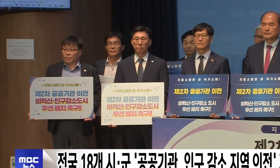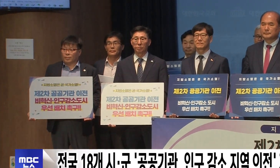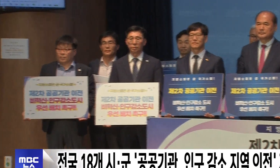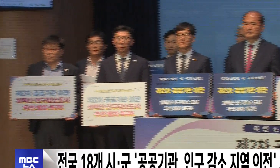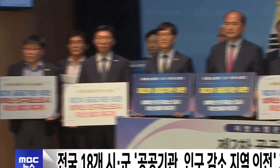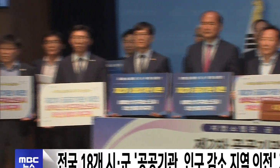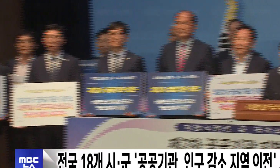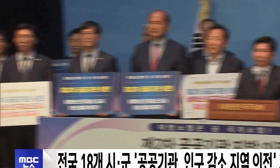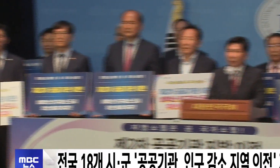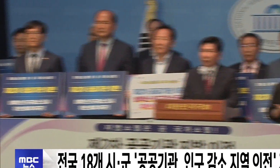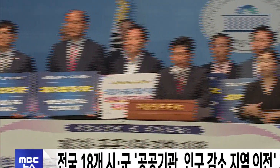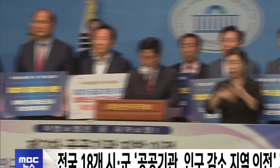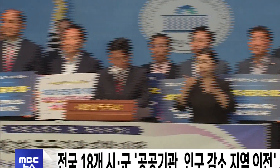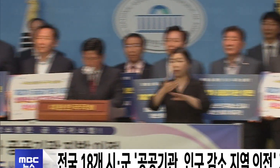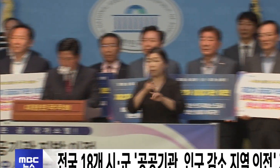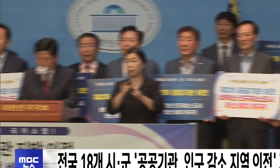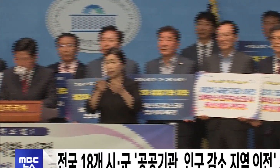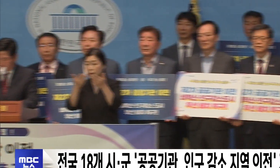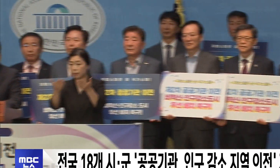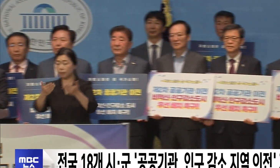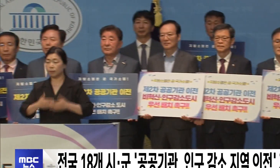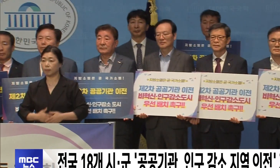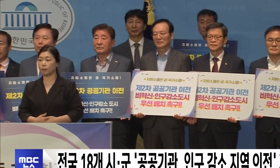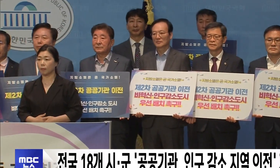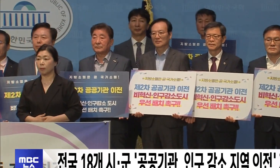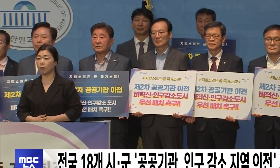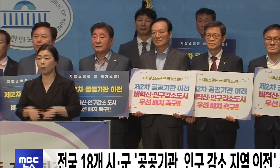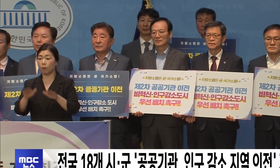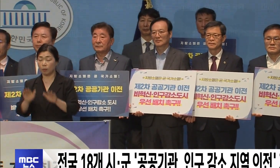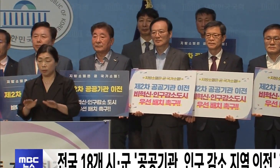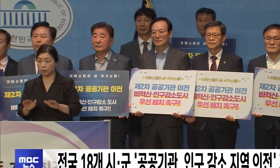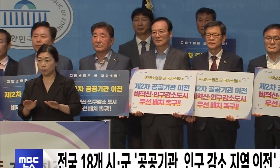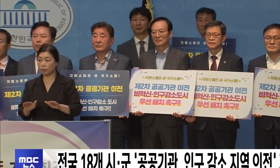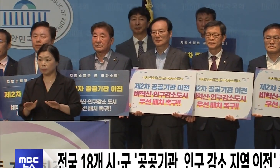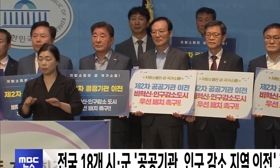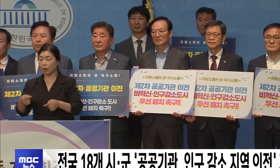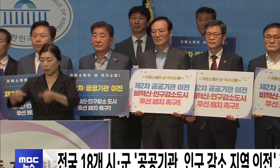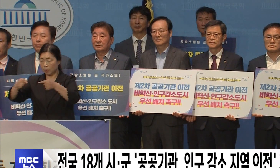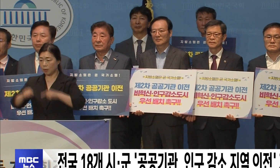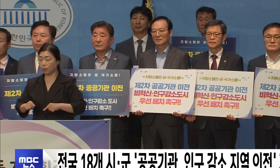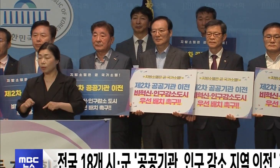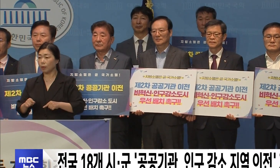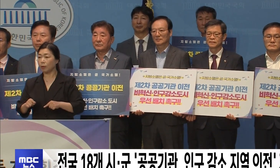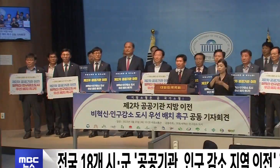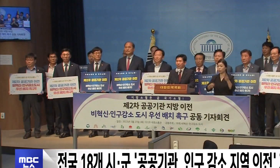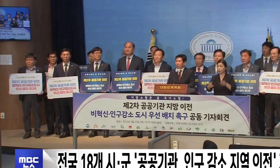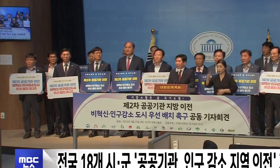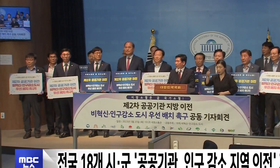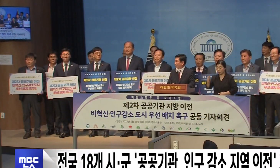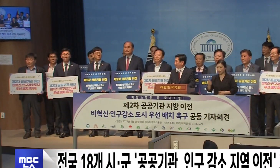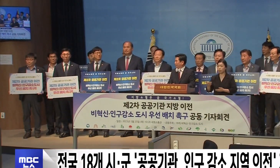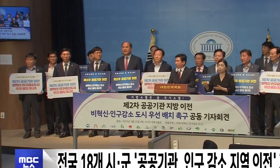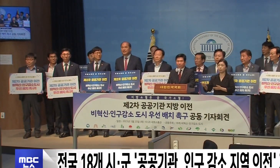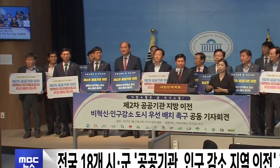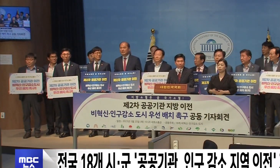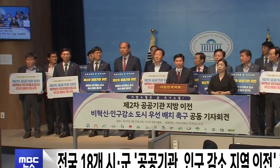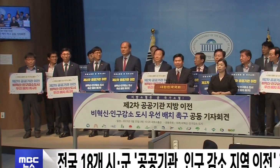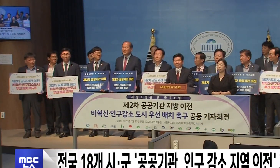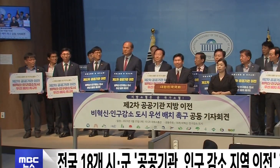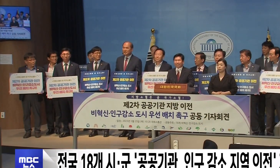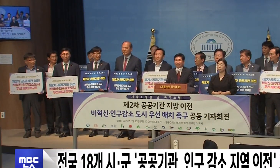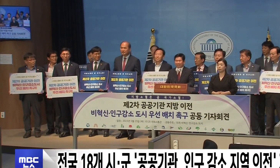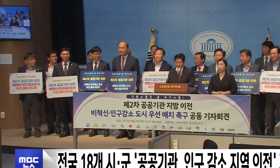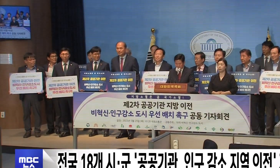소멸을 막기 위해 공공기관을 인구 감소 지역에 우선 배치하도록 요구하며 국회와 정부를 상대로